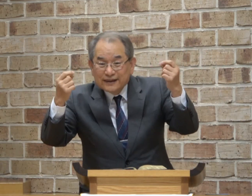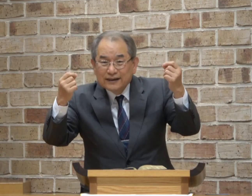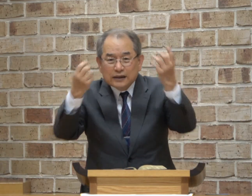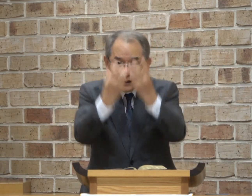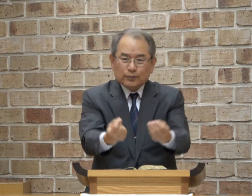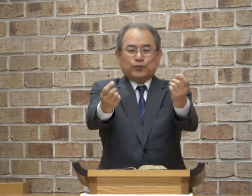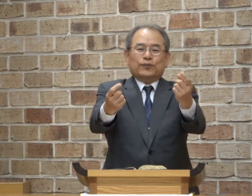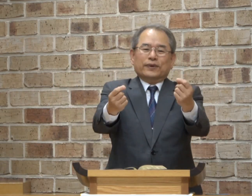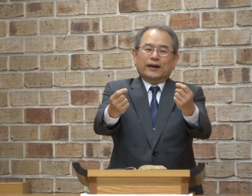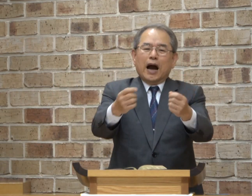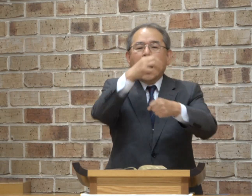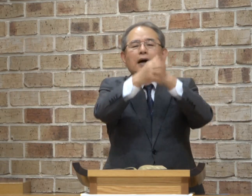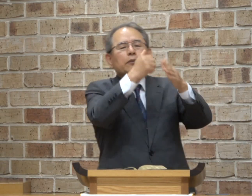것입니다.